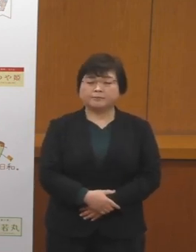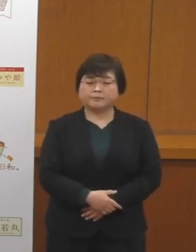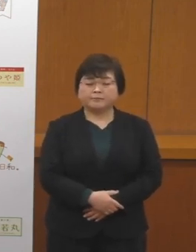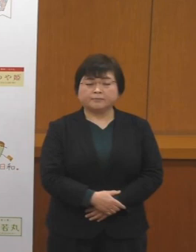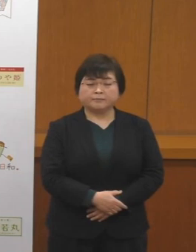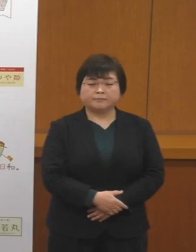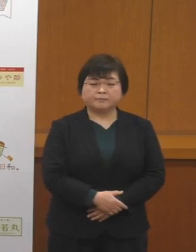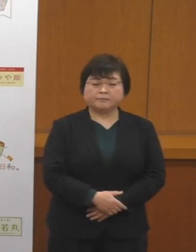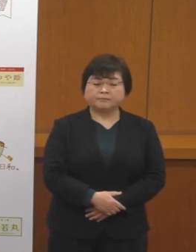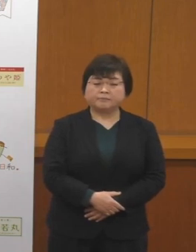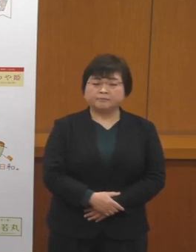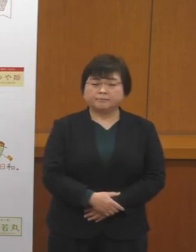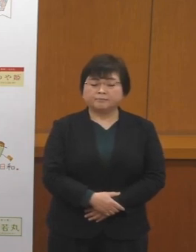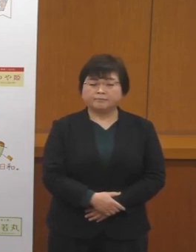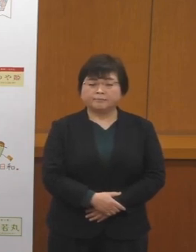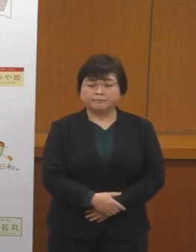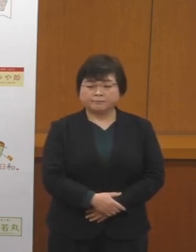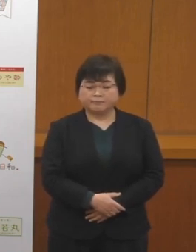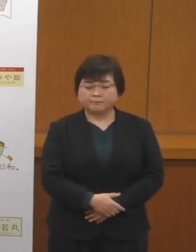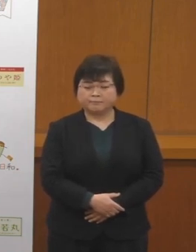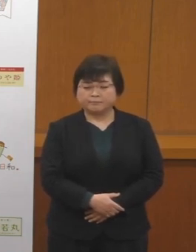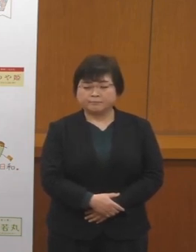ですから